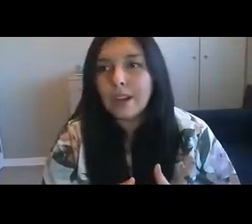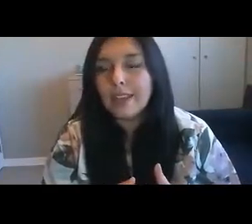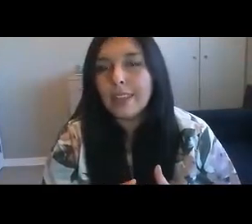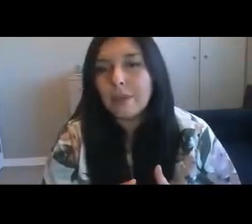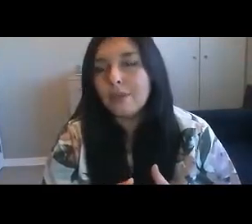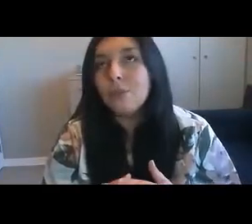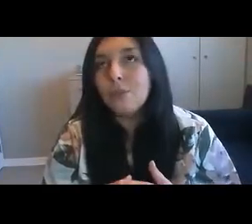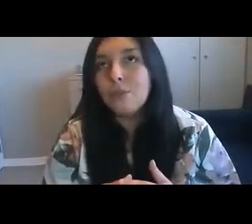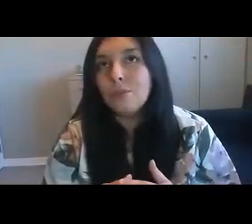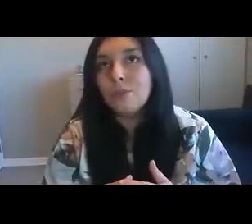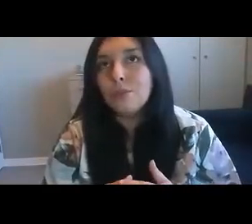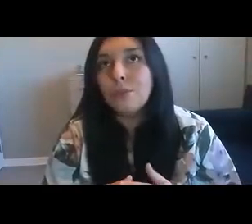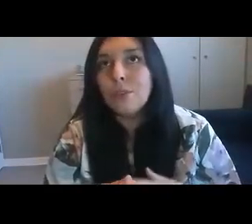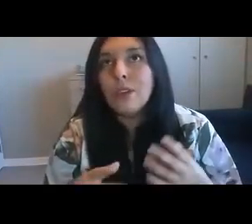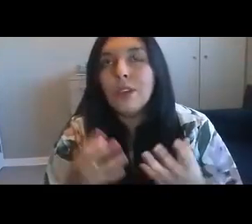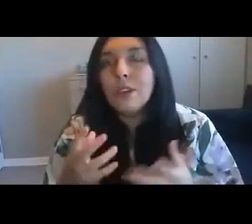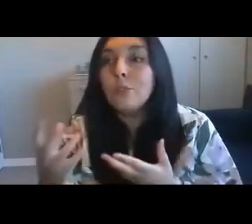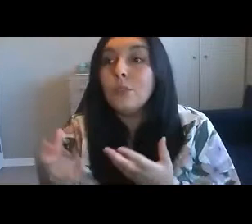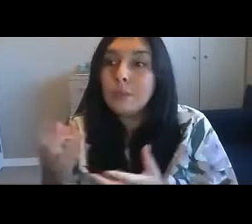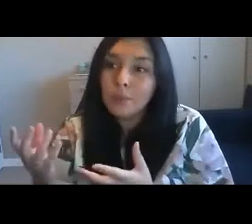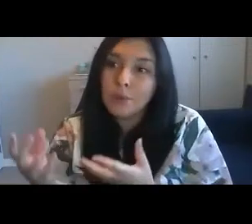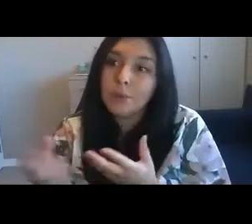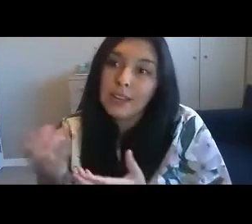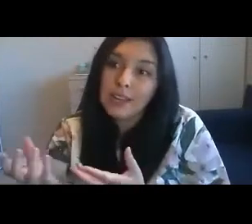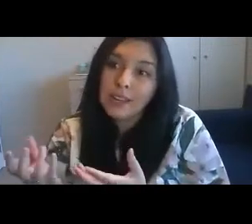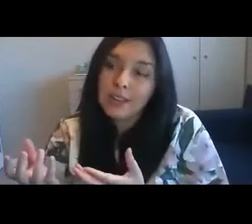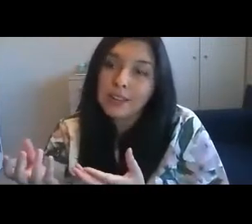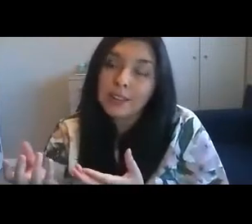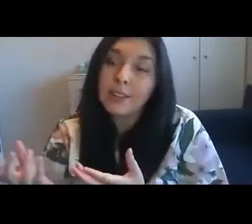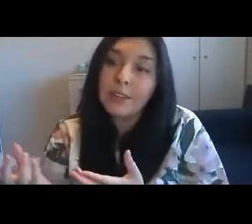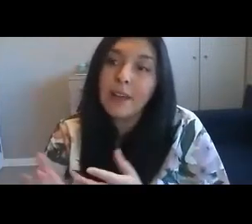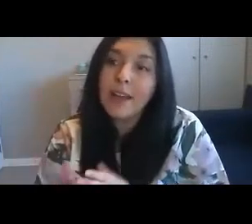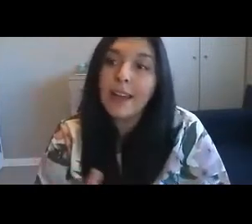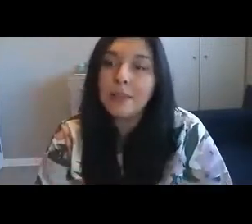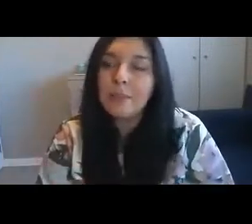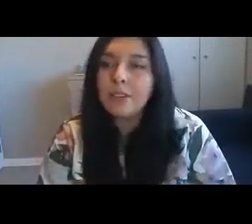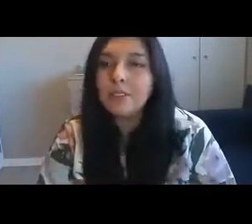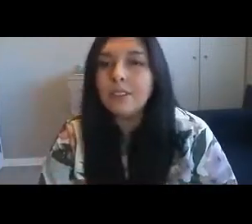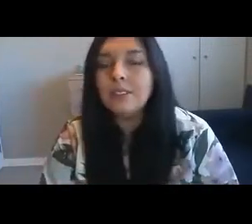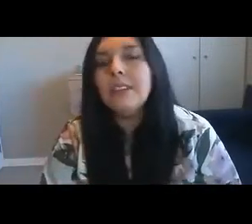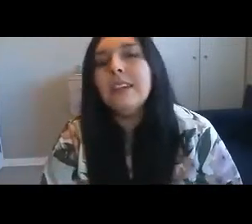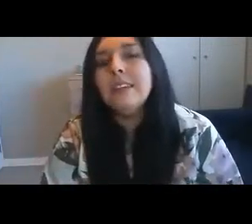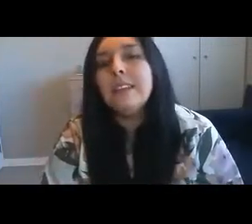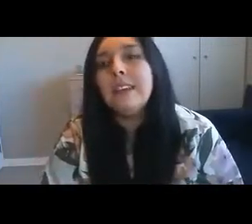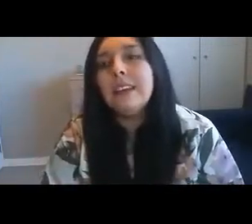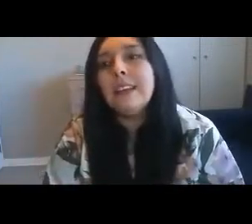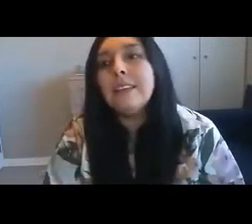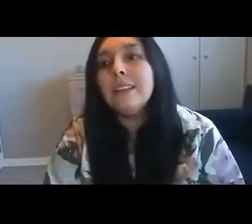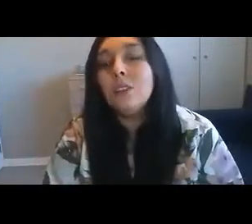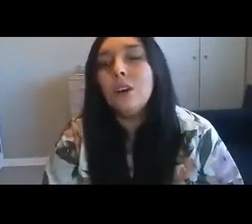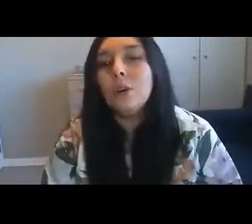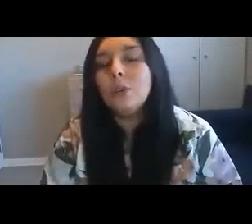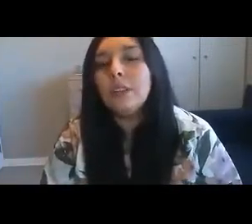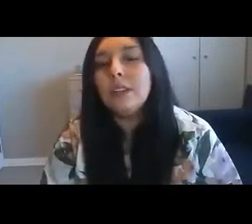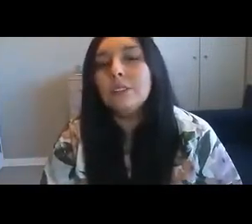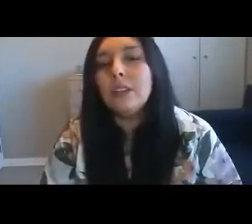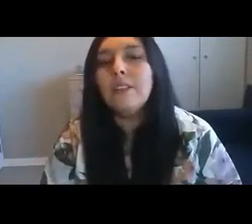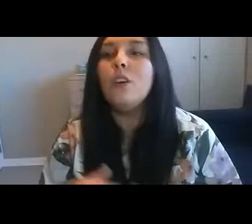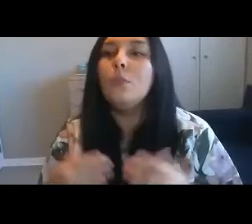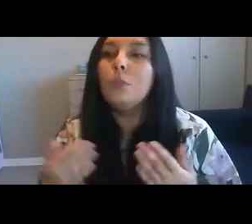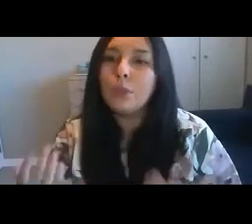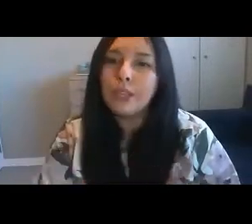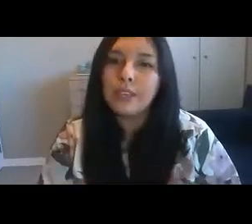tiempo o los temas académicos, ¿cierto? Se realizan estos ajustes